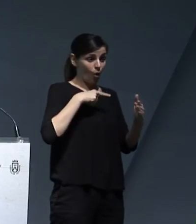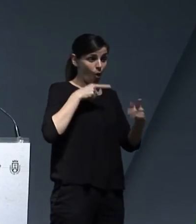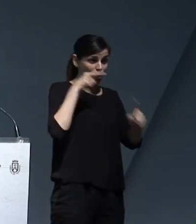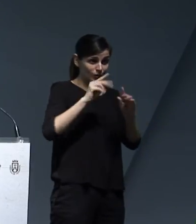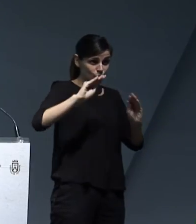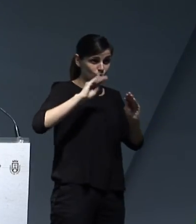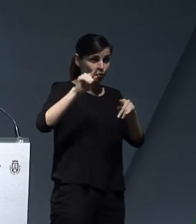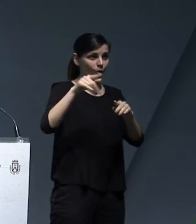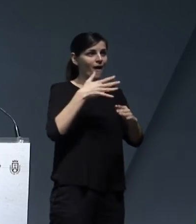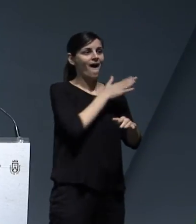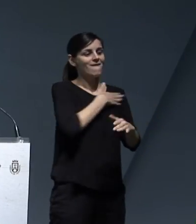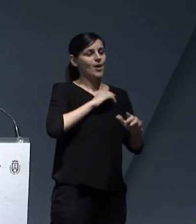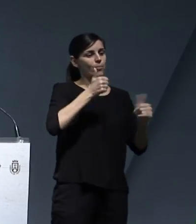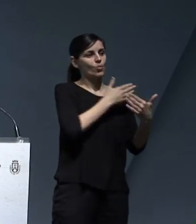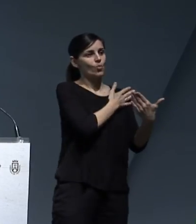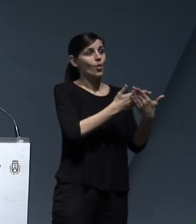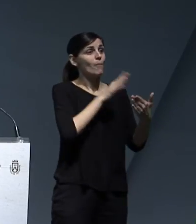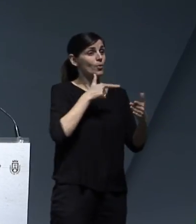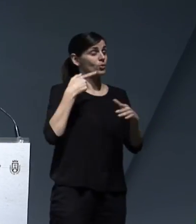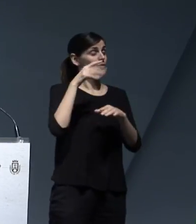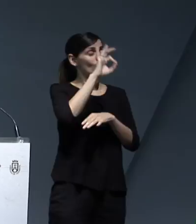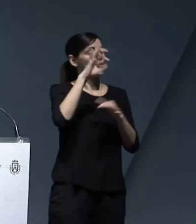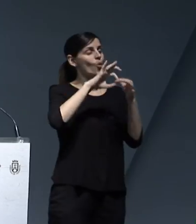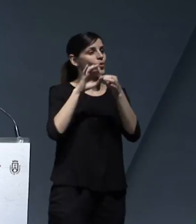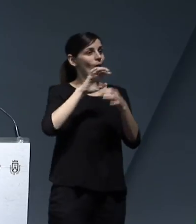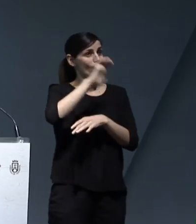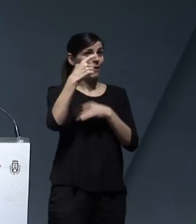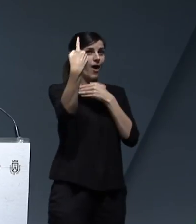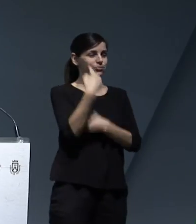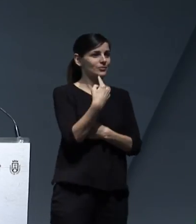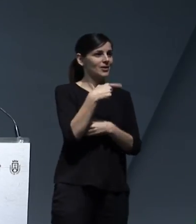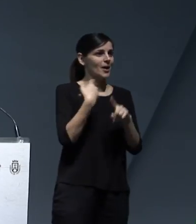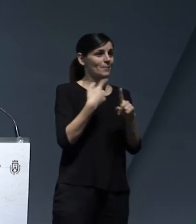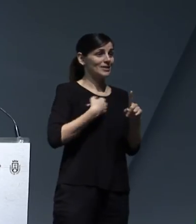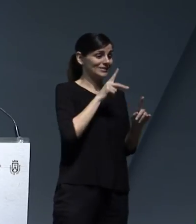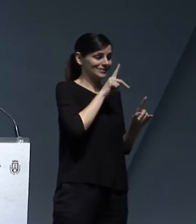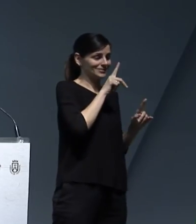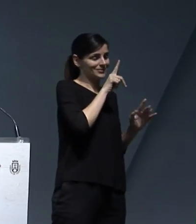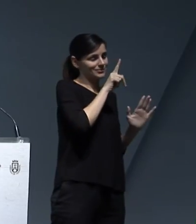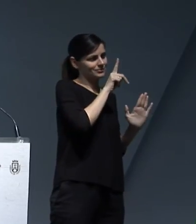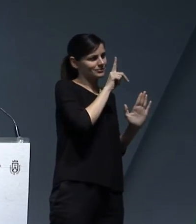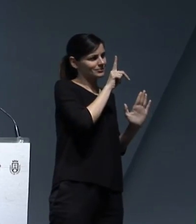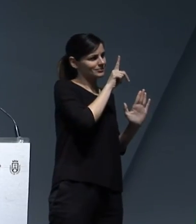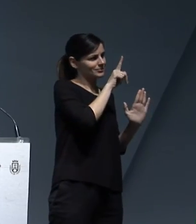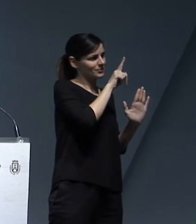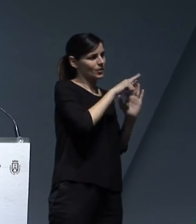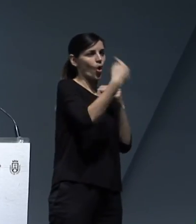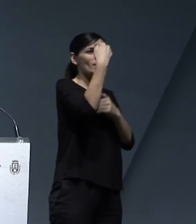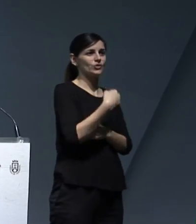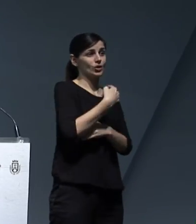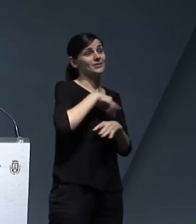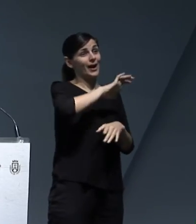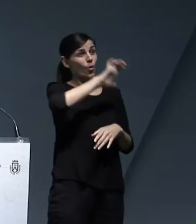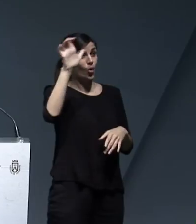o que marca la Unión Europea y en dar por perdido el cumplimiento de las obligaciones europeas sobre el vertido de residuos